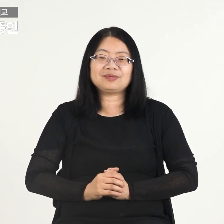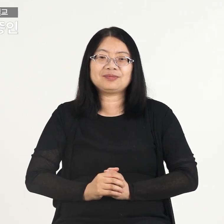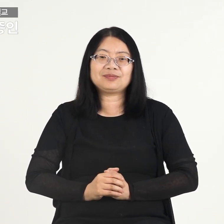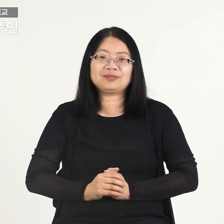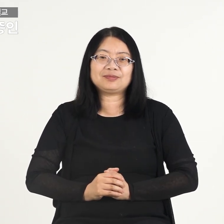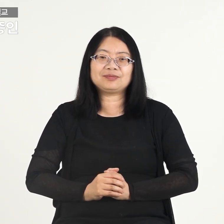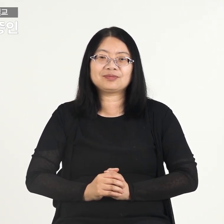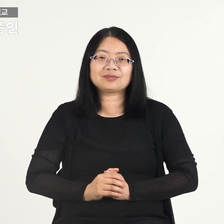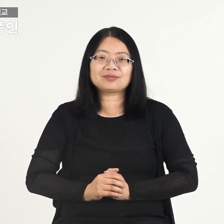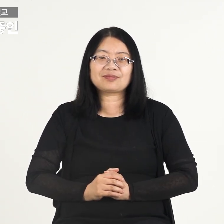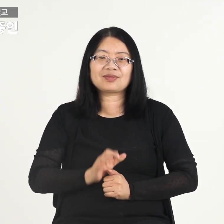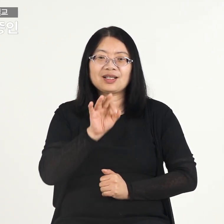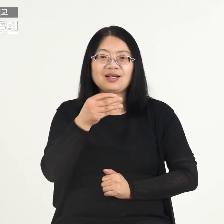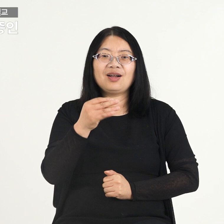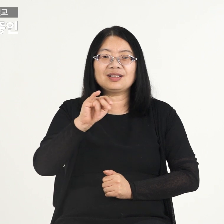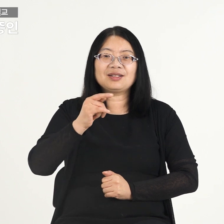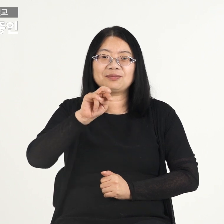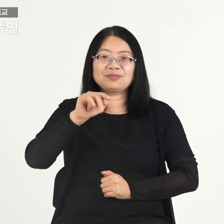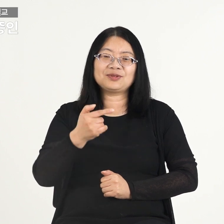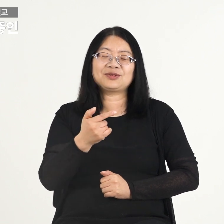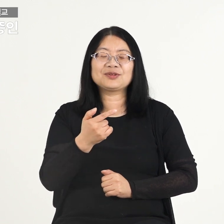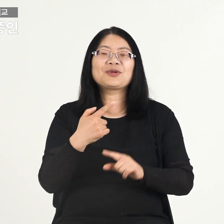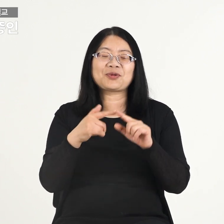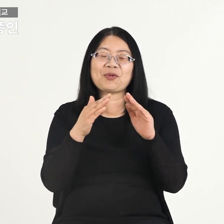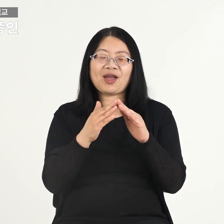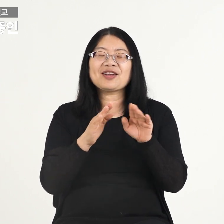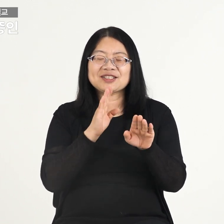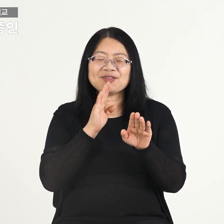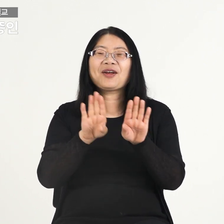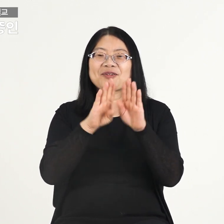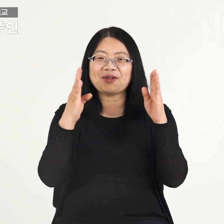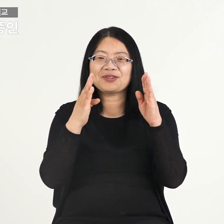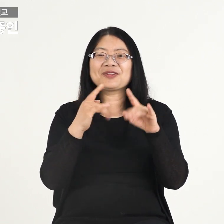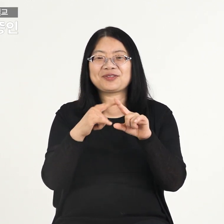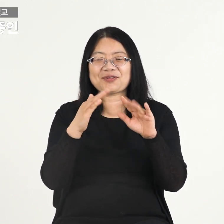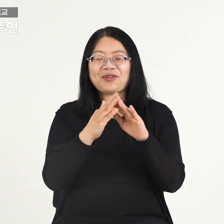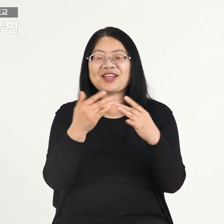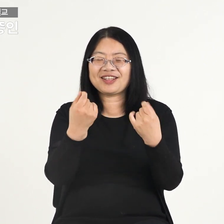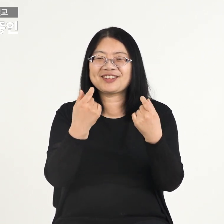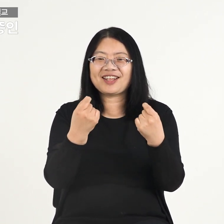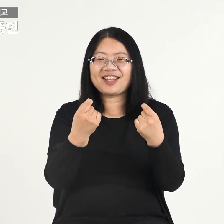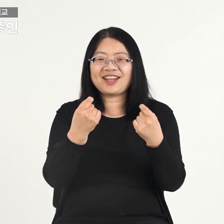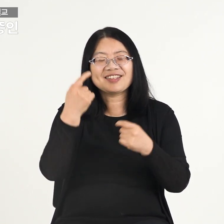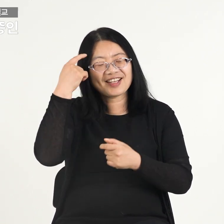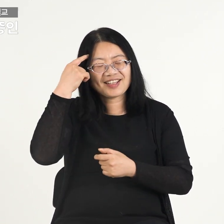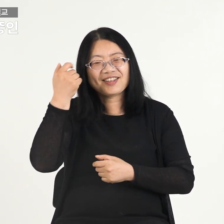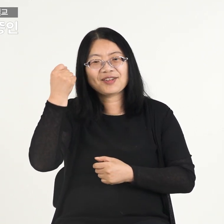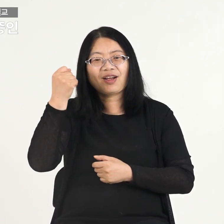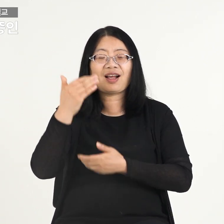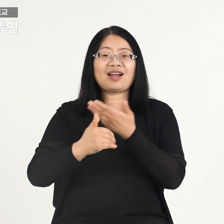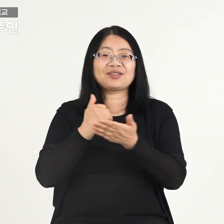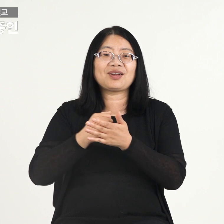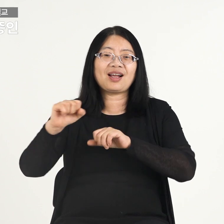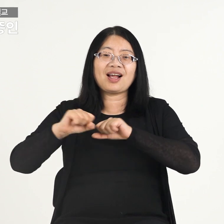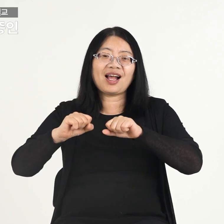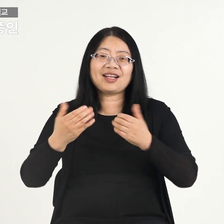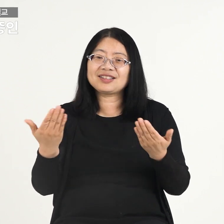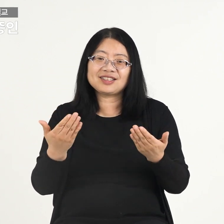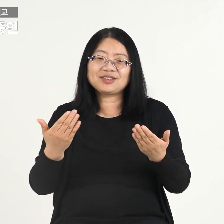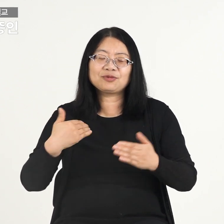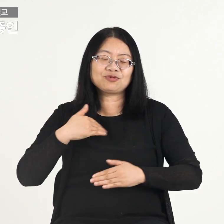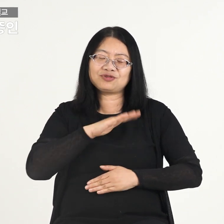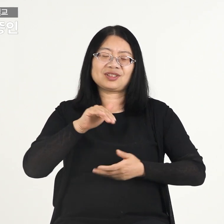아, 참 열린문교회다. 내가 속으로 이름처럼 하나님의 역사는 모르는